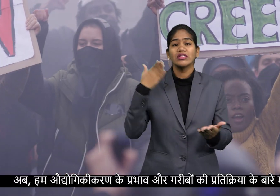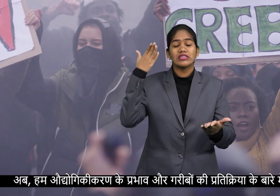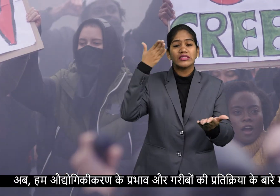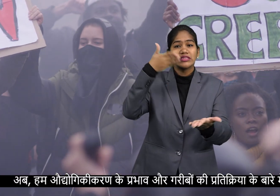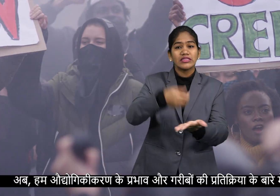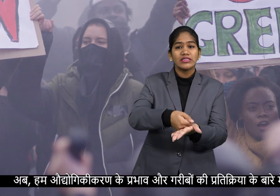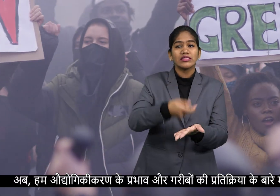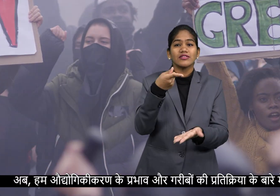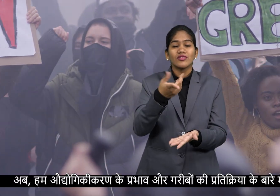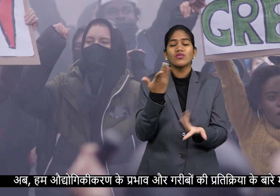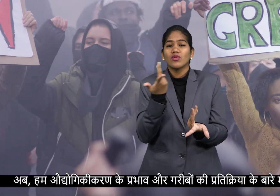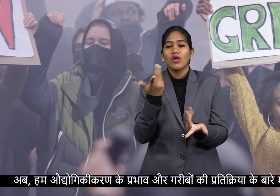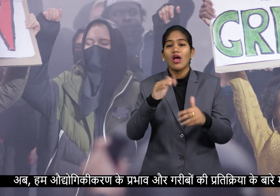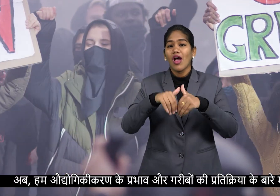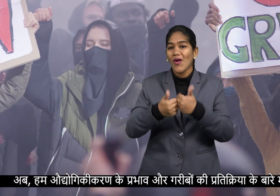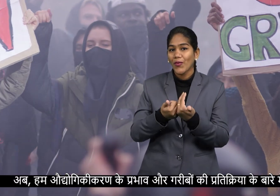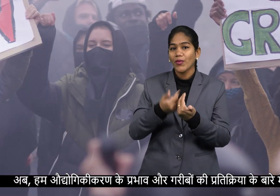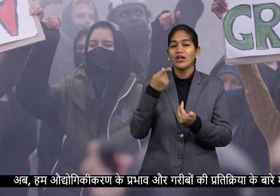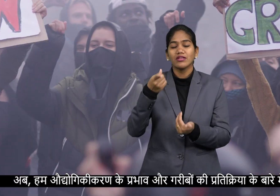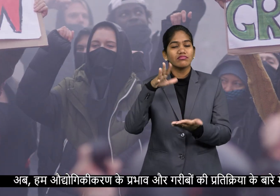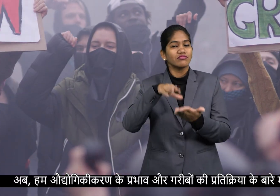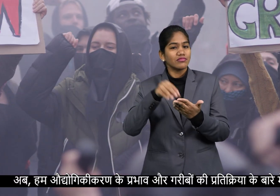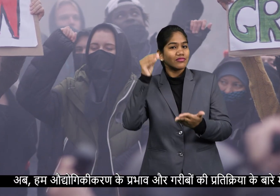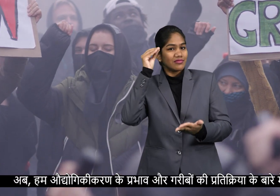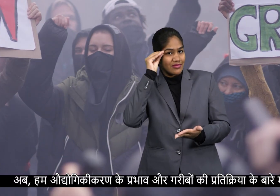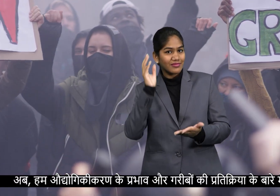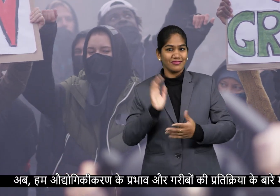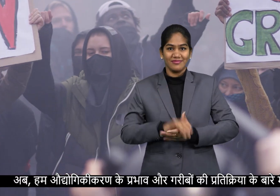विस्तार से चर्चा करेंगे।